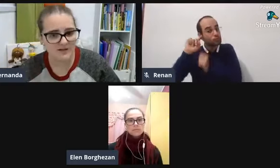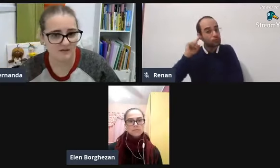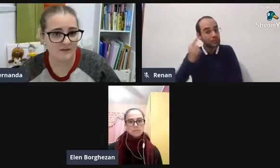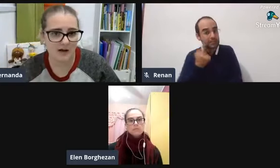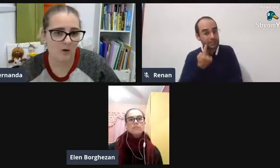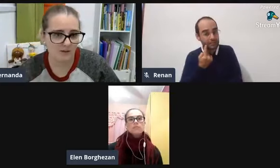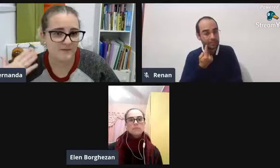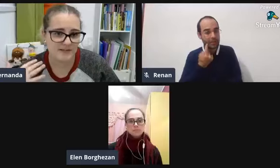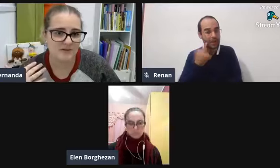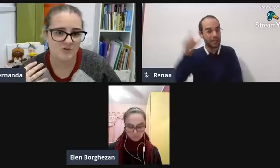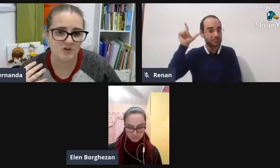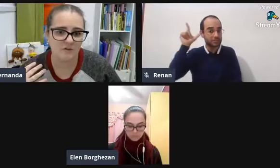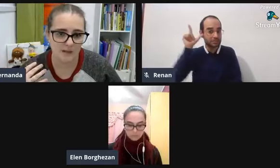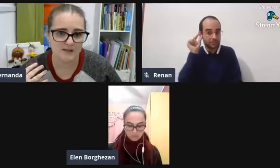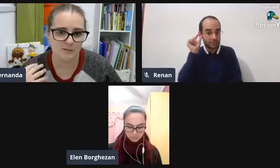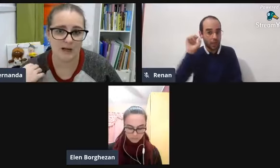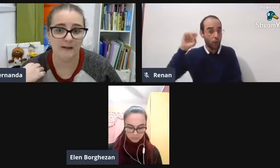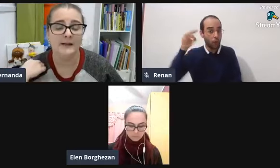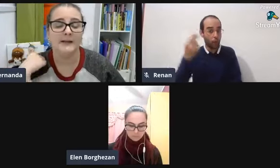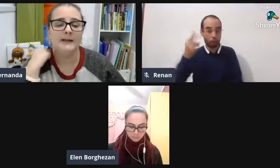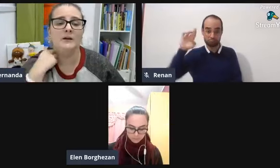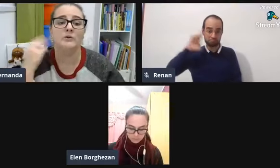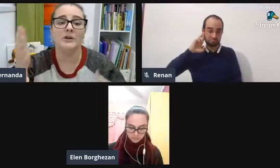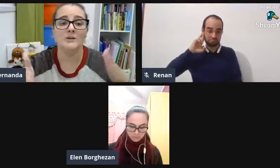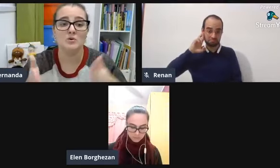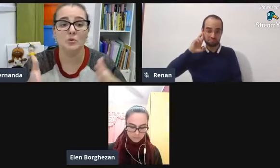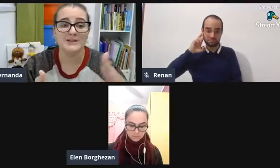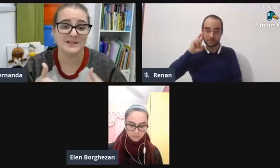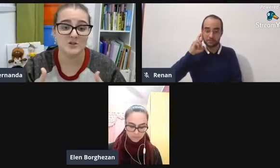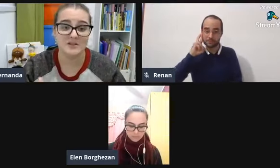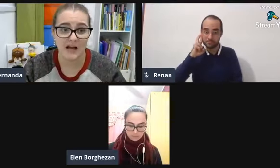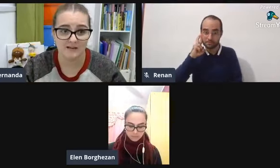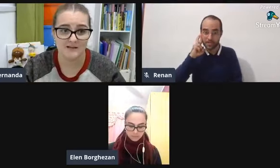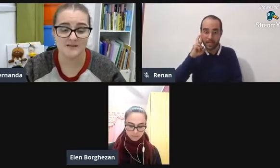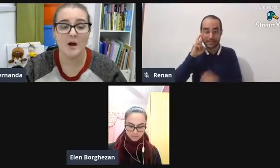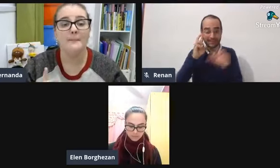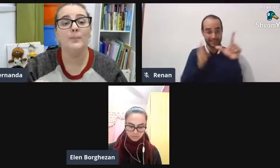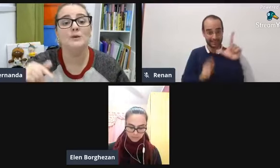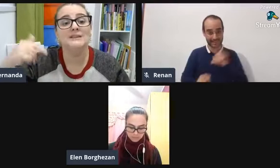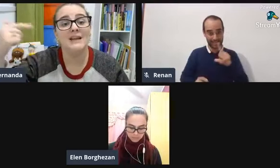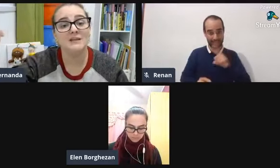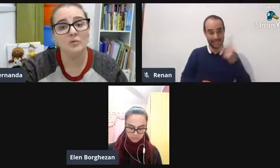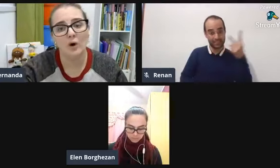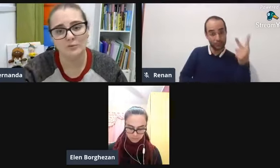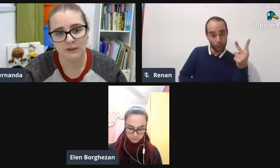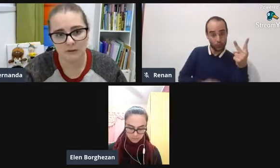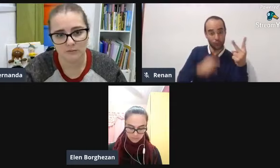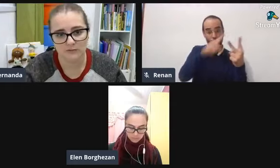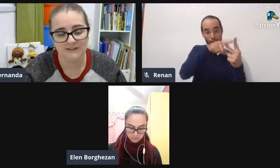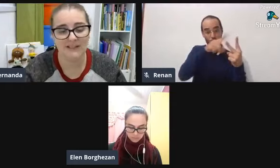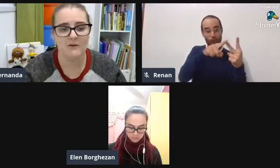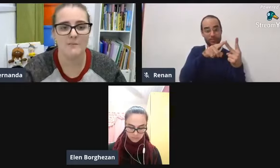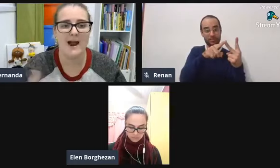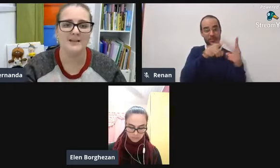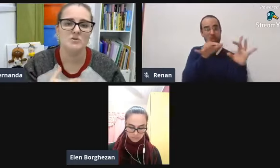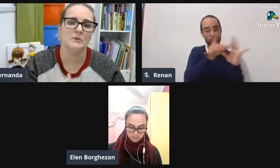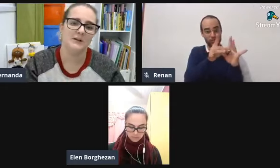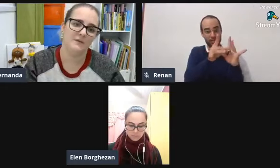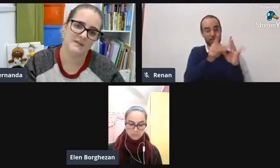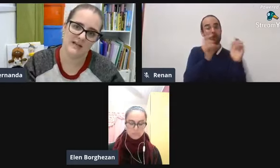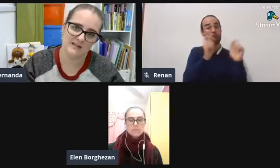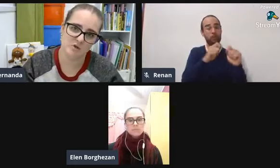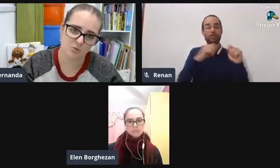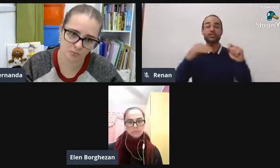ou ou a deficiência auditiva mesmo, né? Então, eu tenho as duas associadas, podendo ou não ter mais